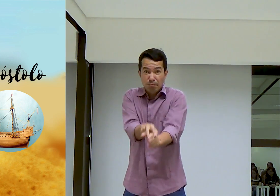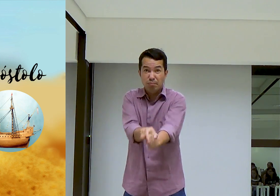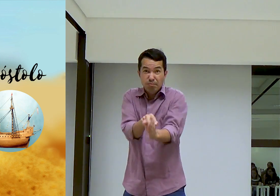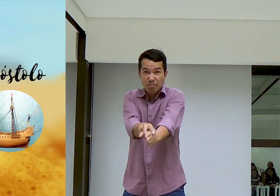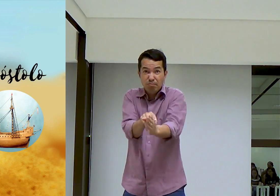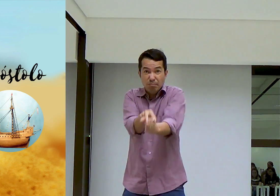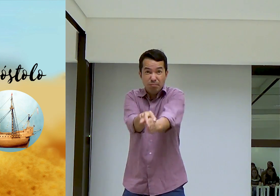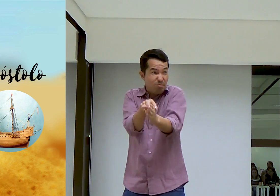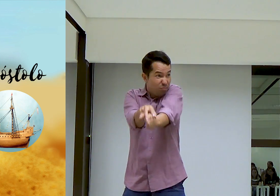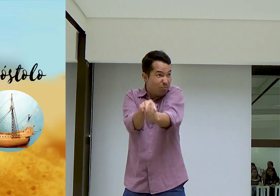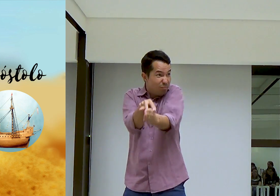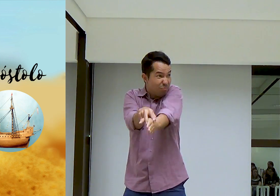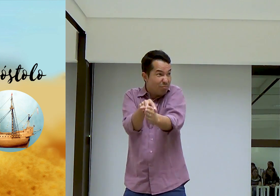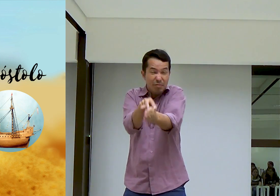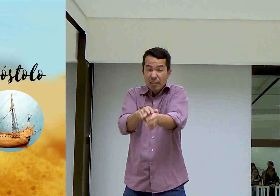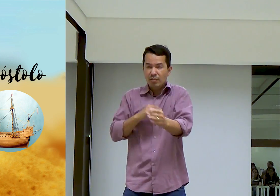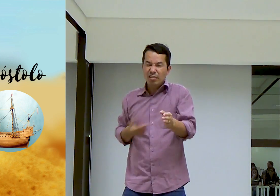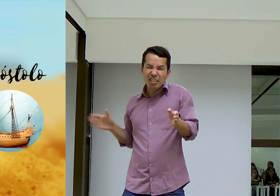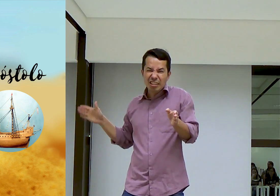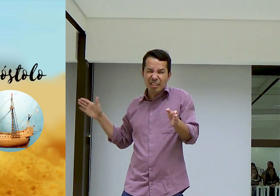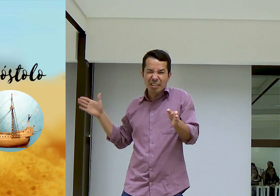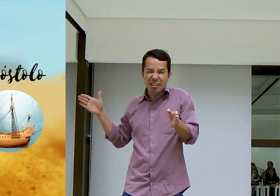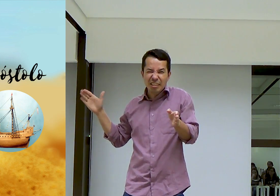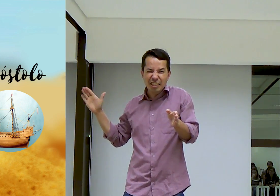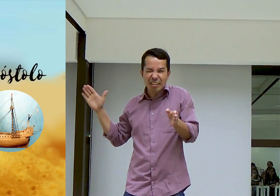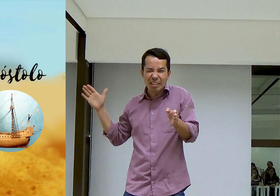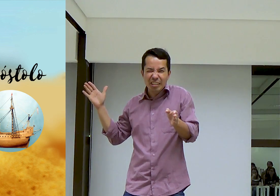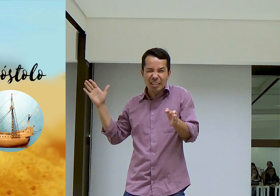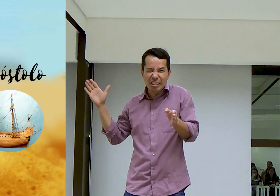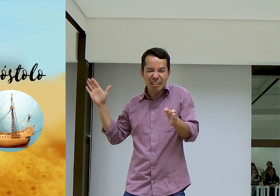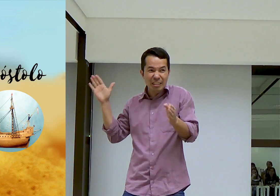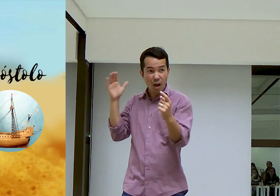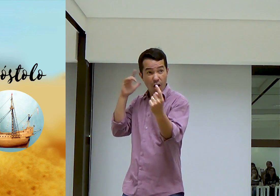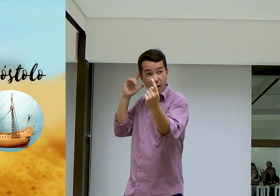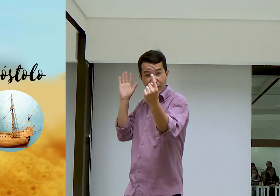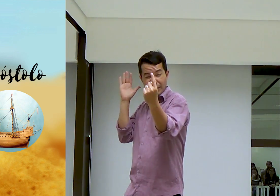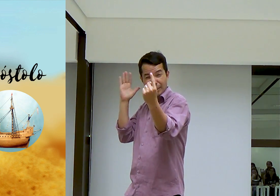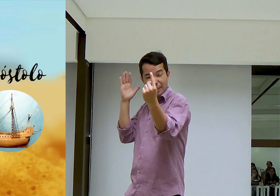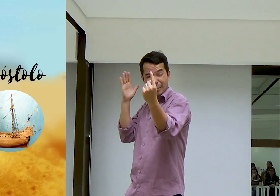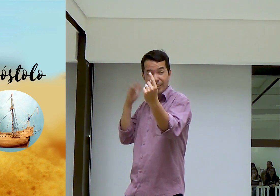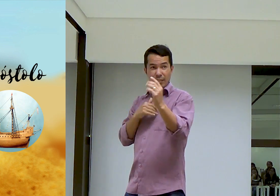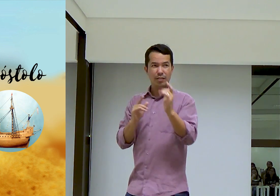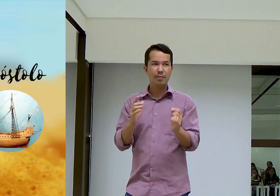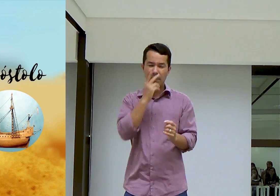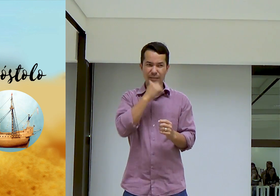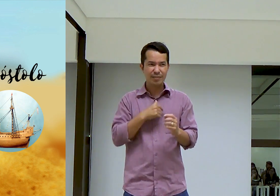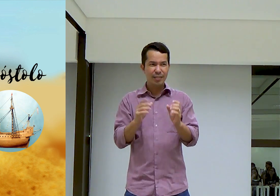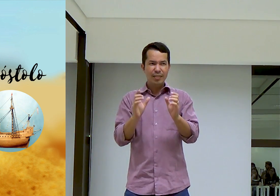a cavalo ali, por exemplo, para um lugar, e você vai lá, ó,